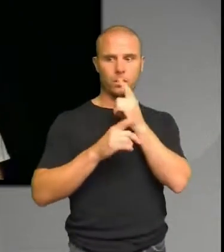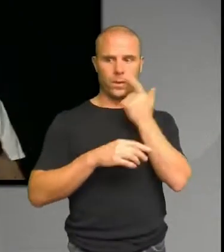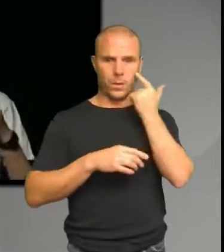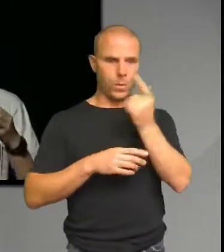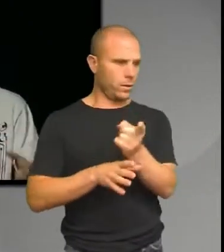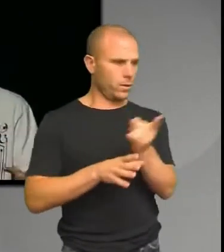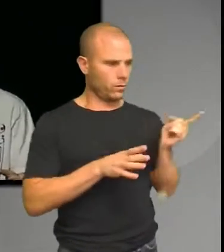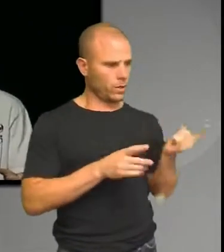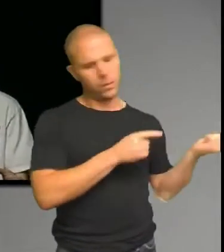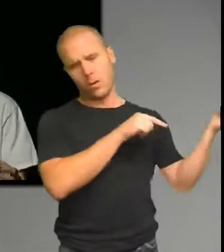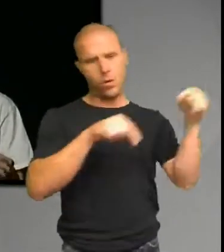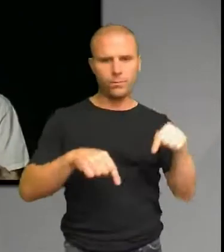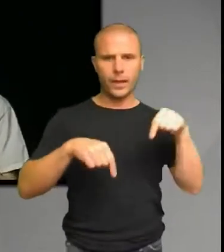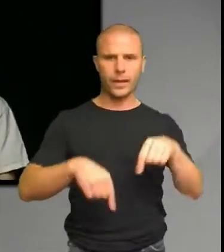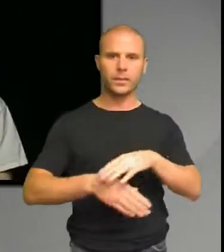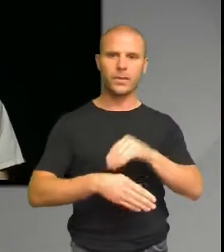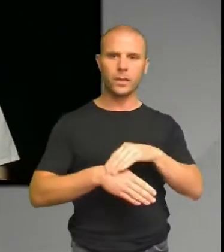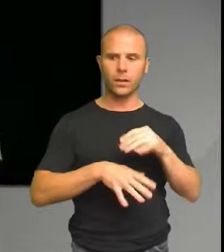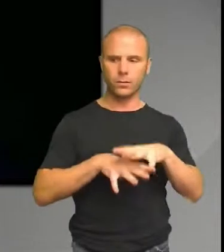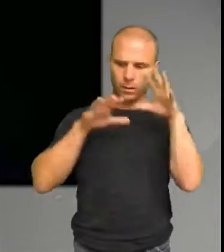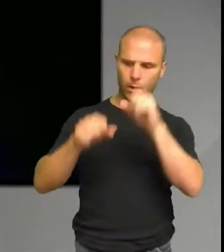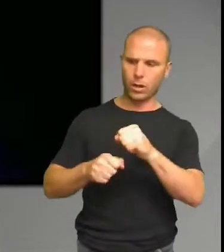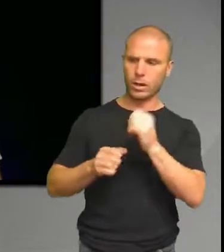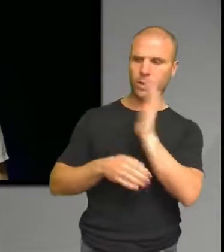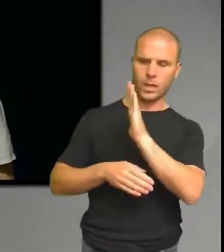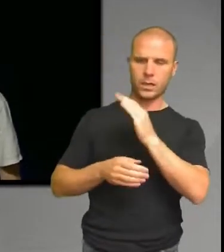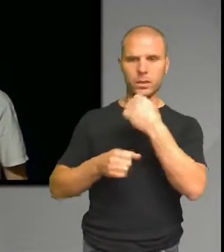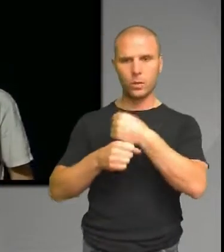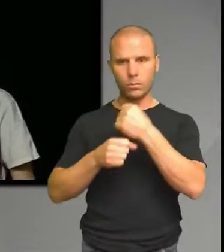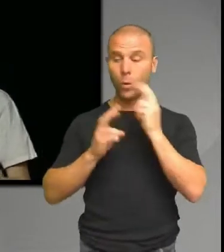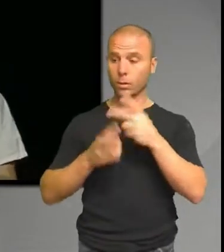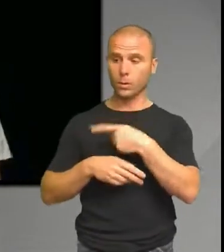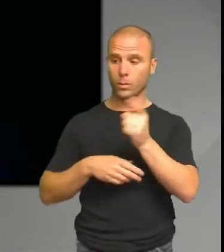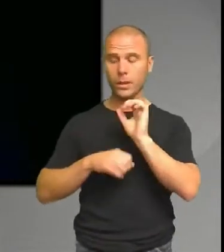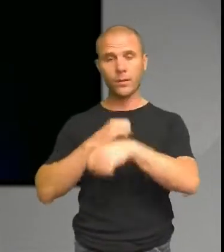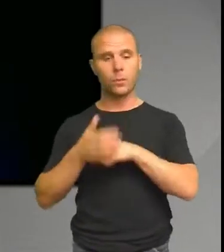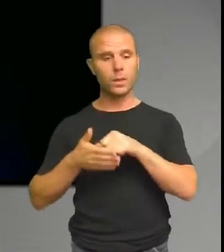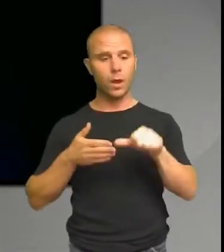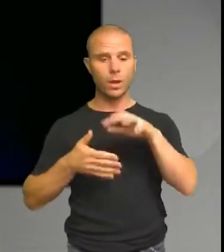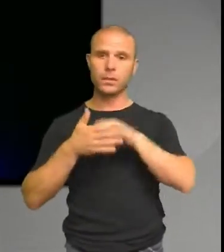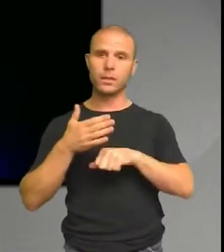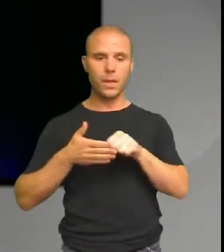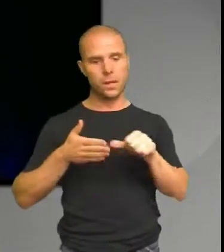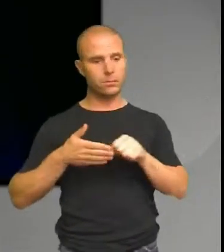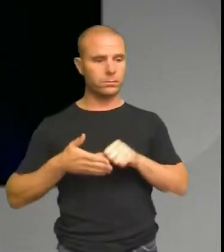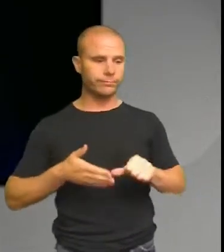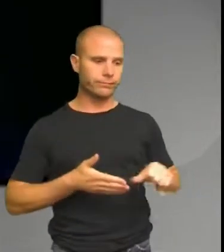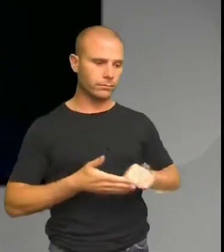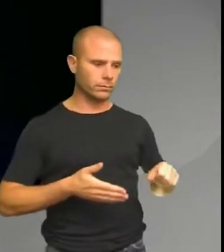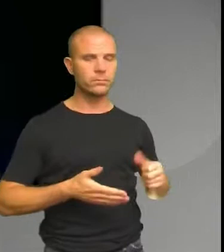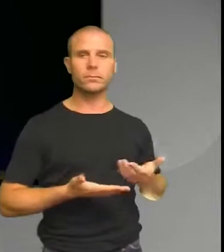Sverige, ta deras jobb och kosta dem mer i skattepengar. Vilket är rena fördomar.